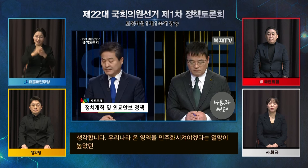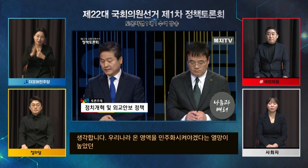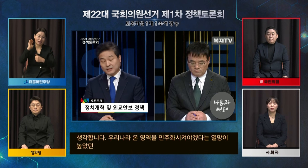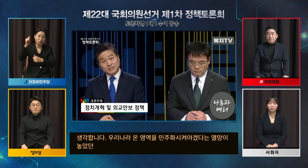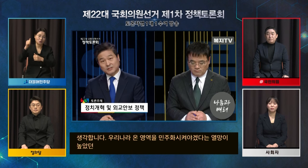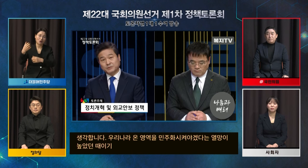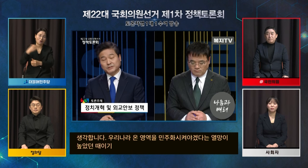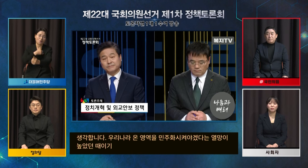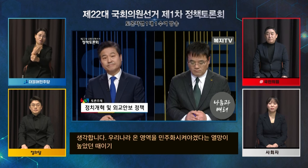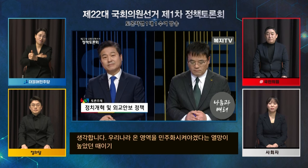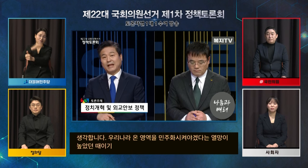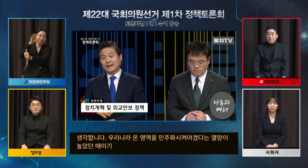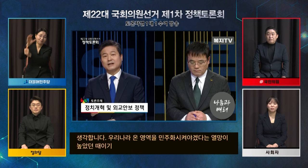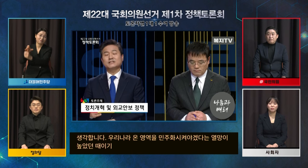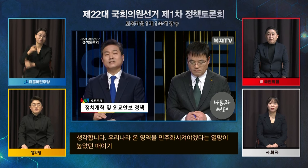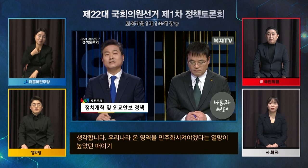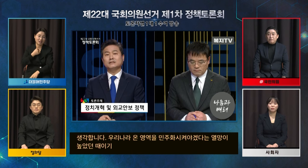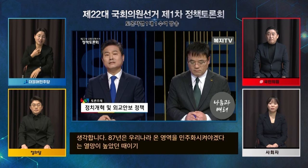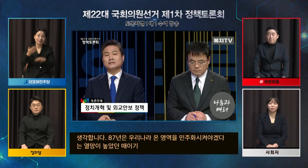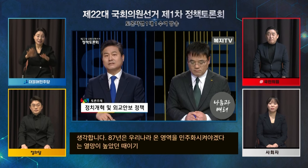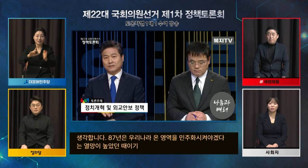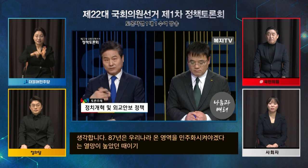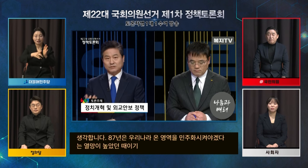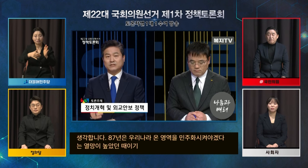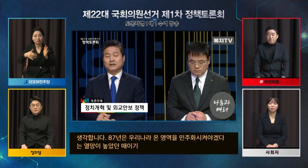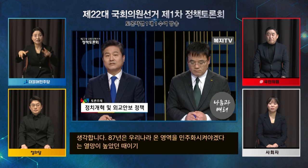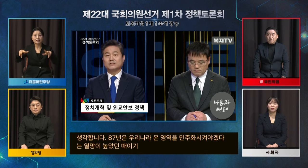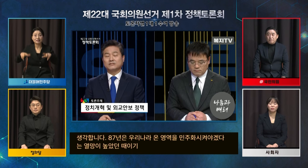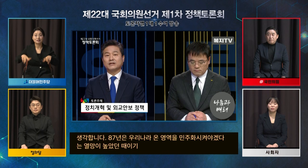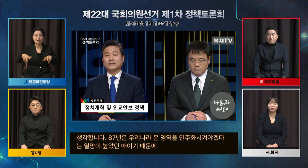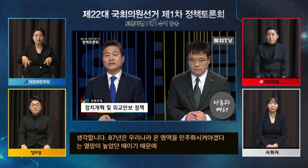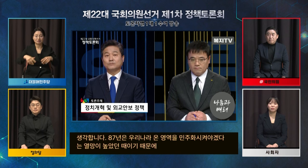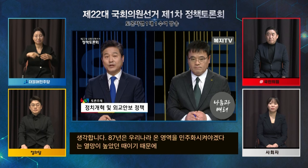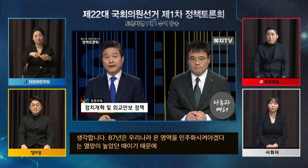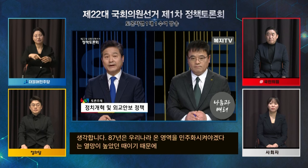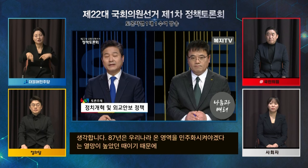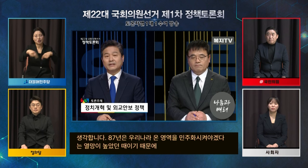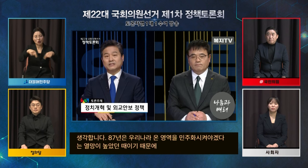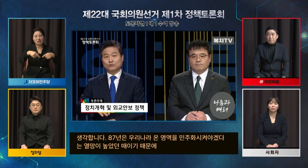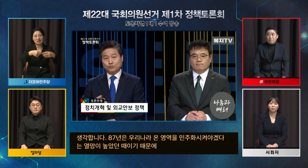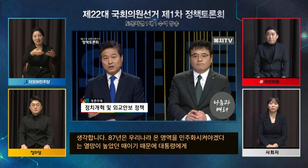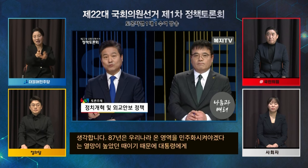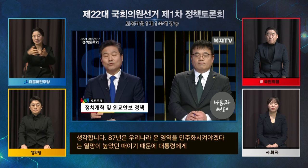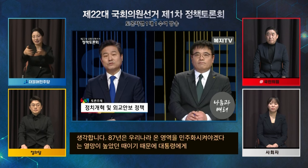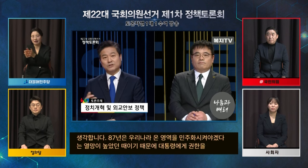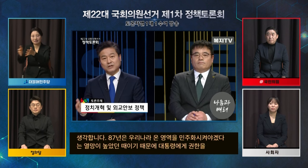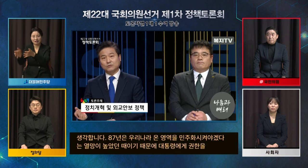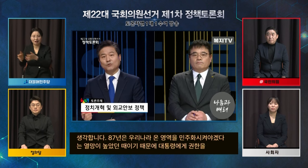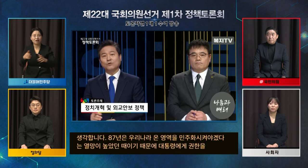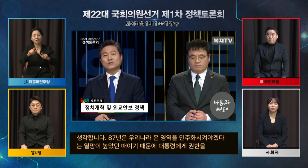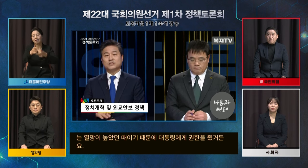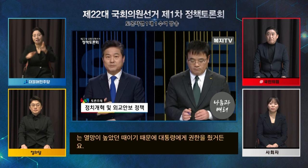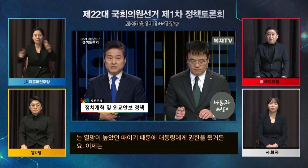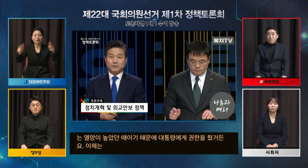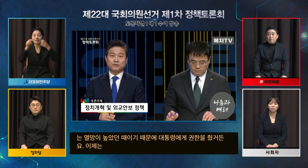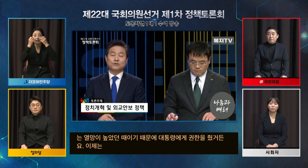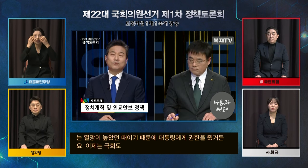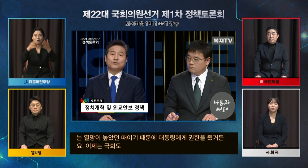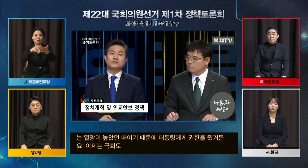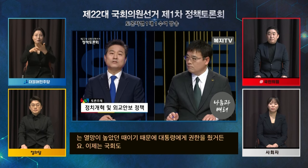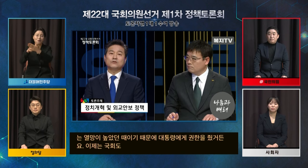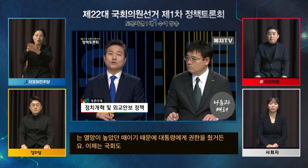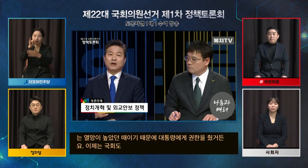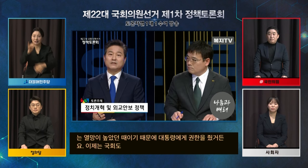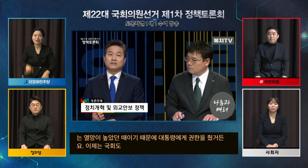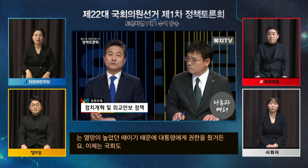그런데 지금은 다양한 세력들이 등장했기 때문에 이제는 국회도 정당도 시민사회도